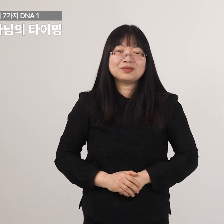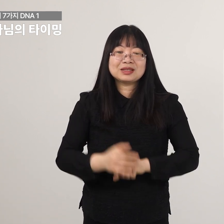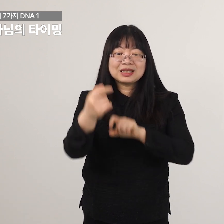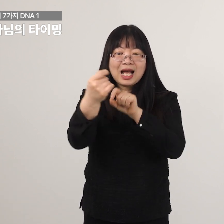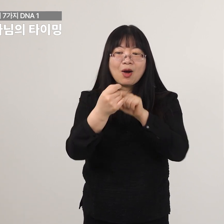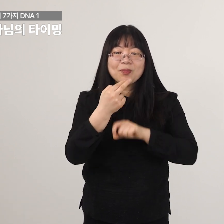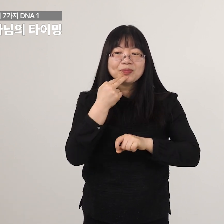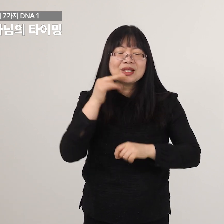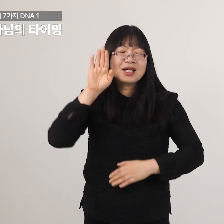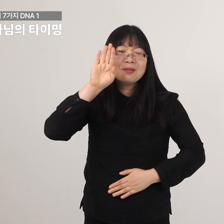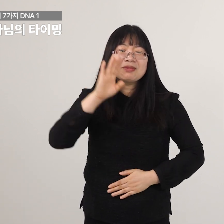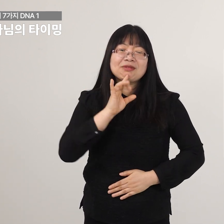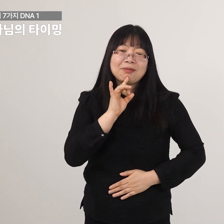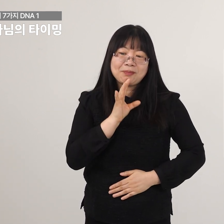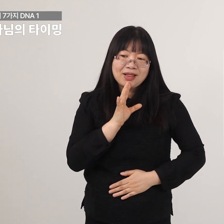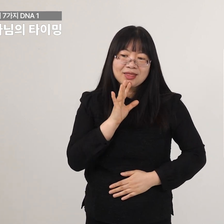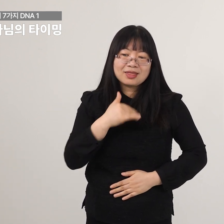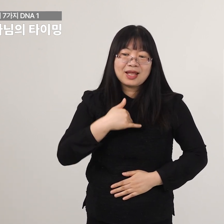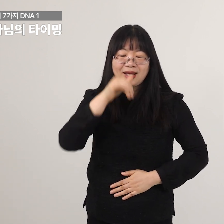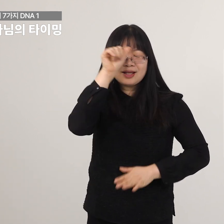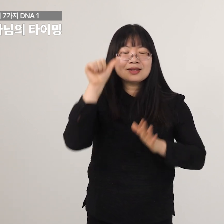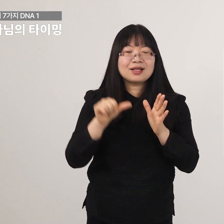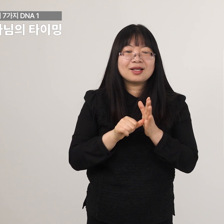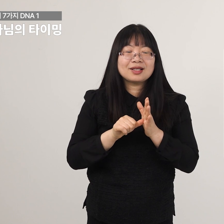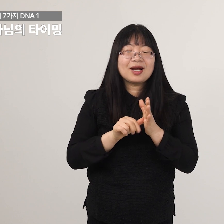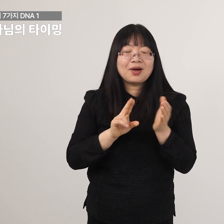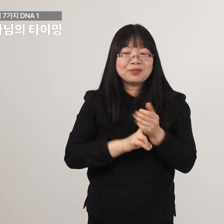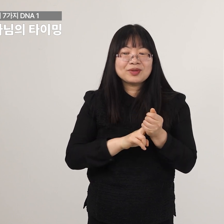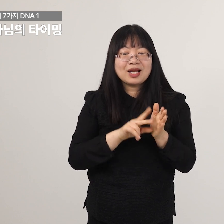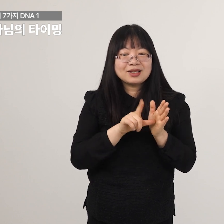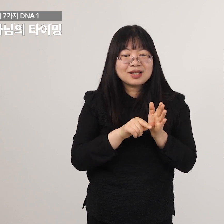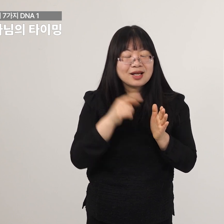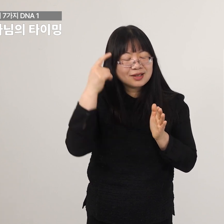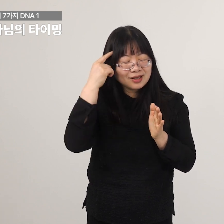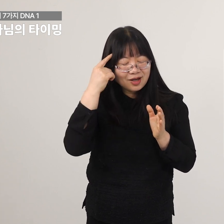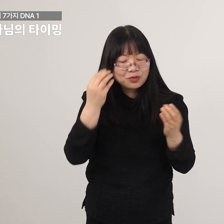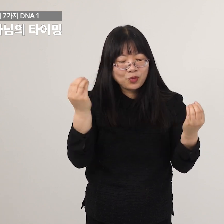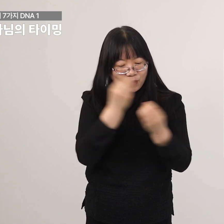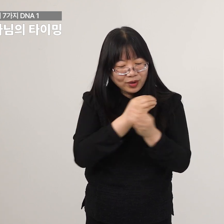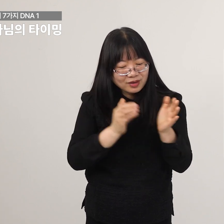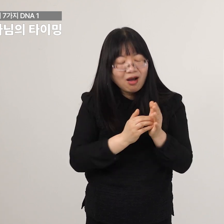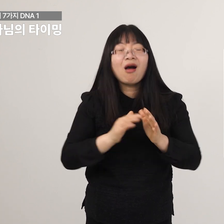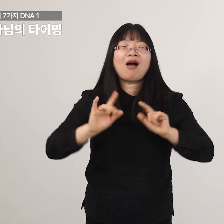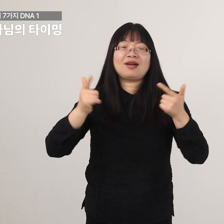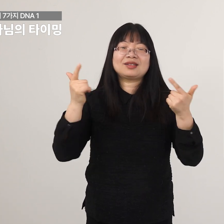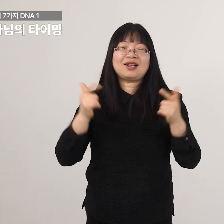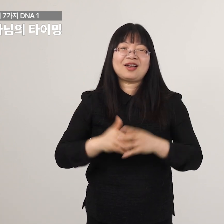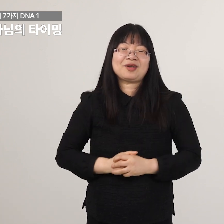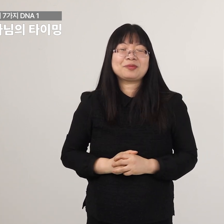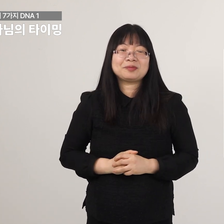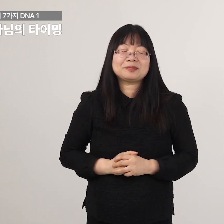다가오지 않는 미래만 내 인생에 감추어진 시간으로 오해를 합니다. 아닙니다.